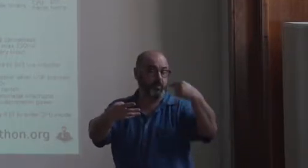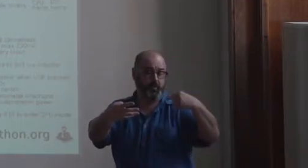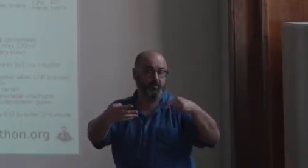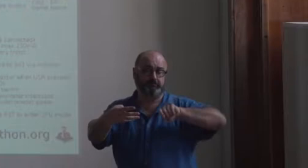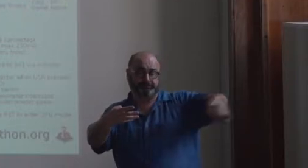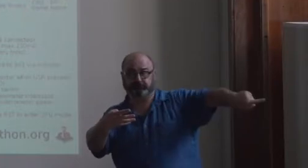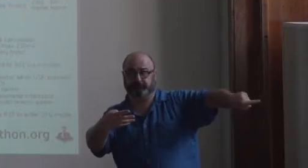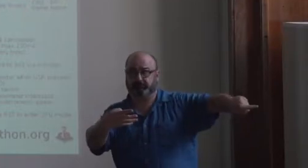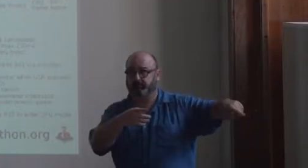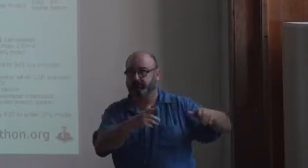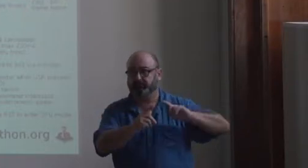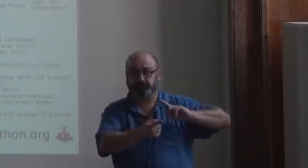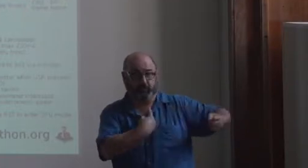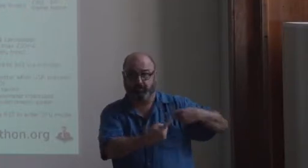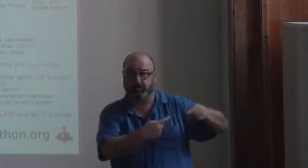peut l'utiliser.